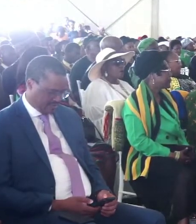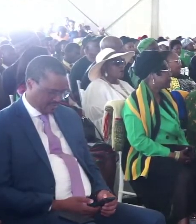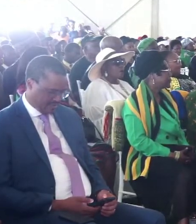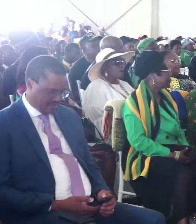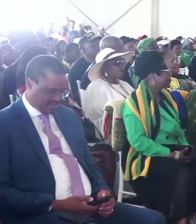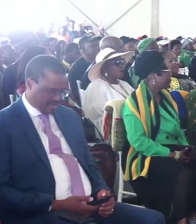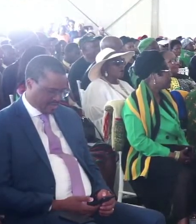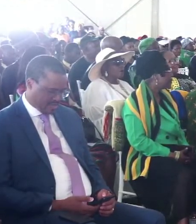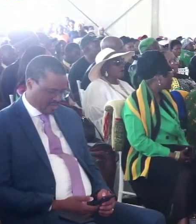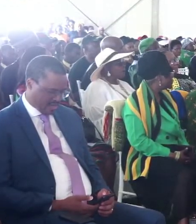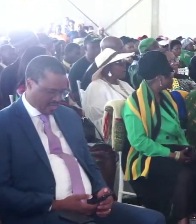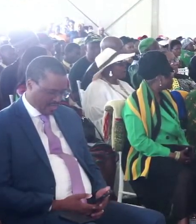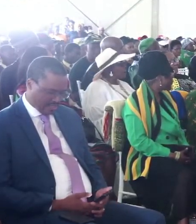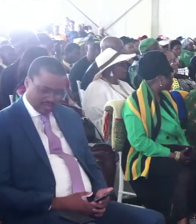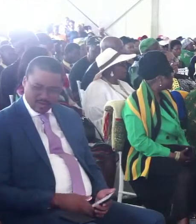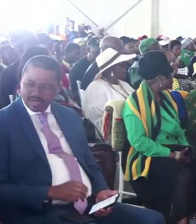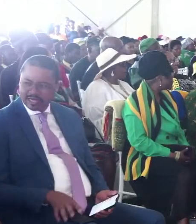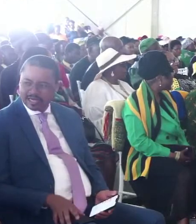Avulwandle.